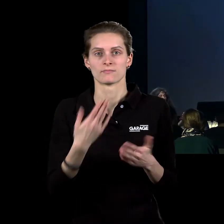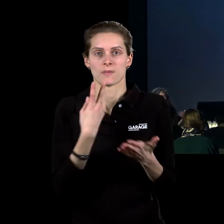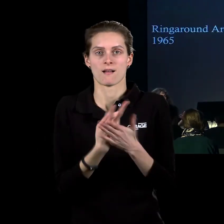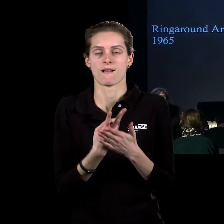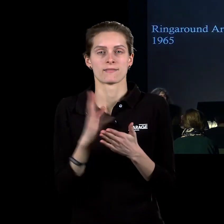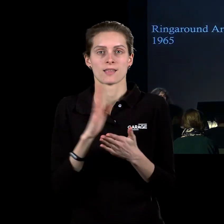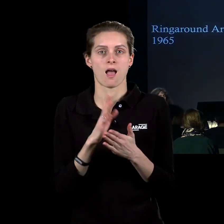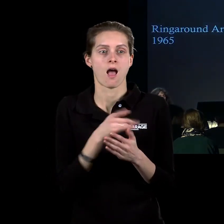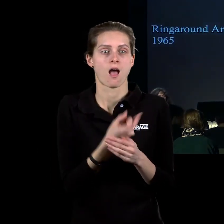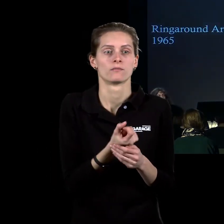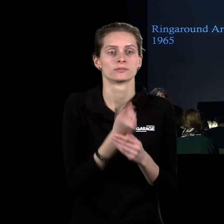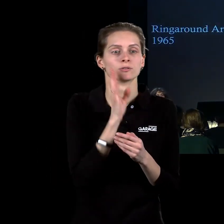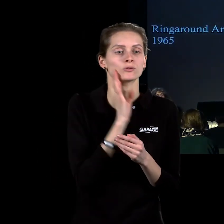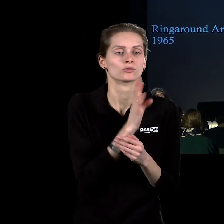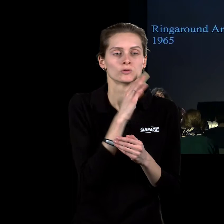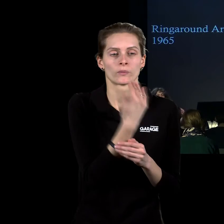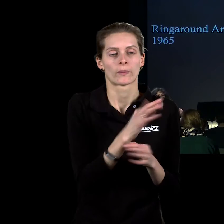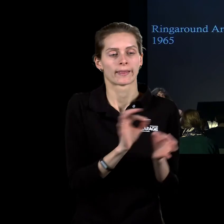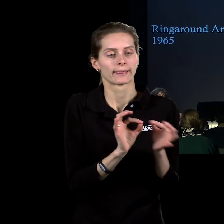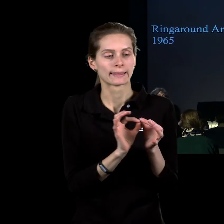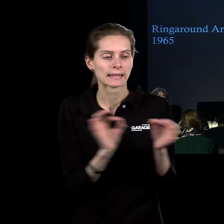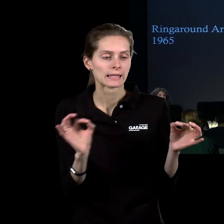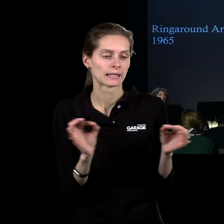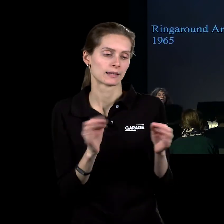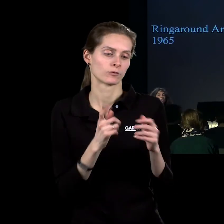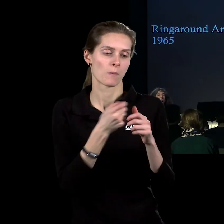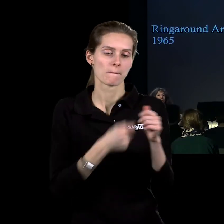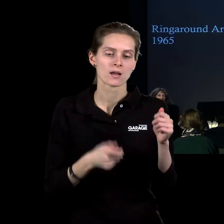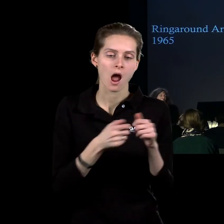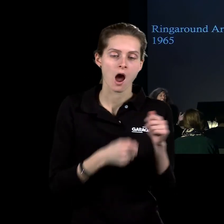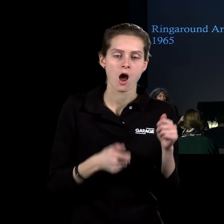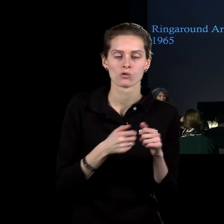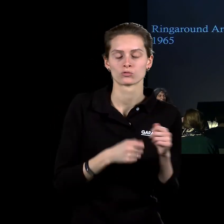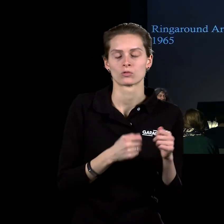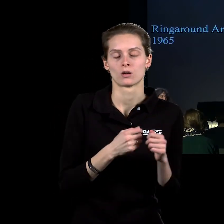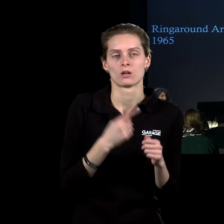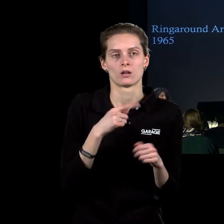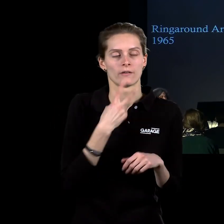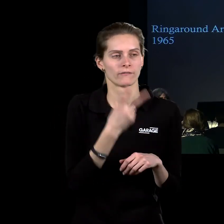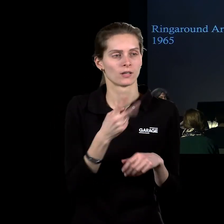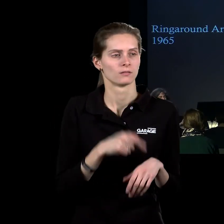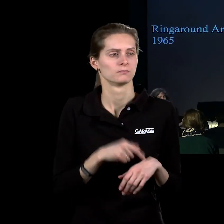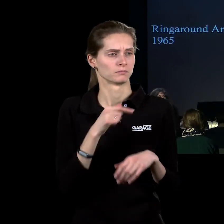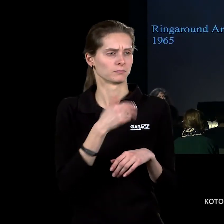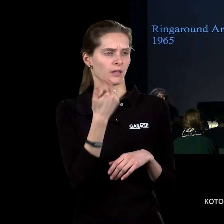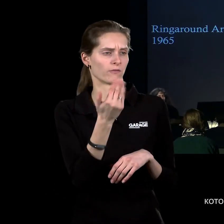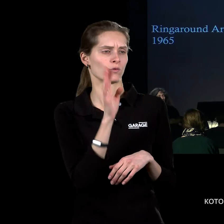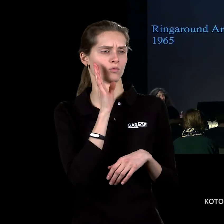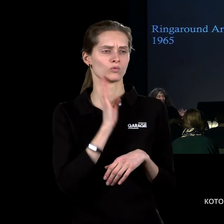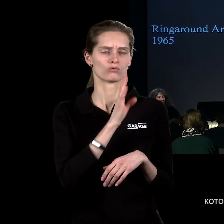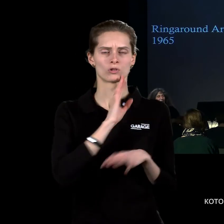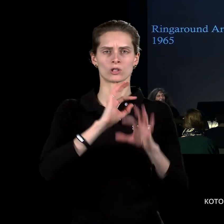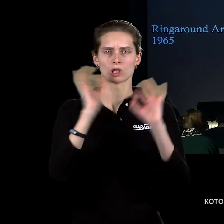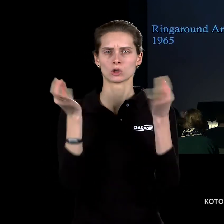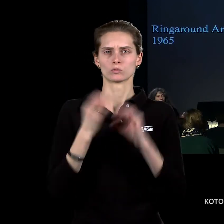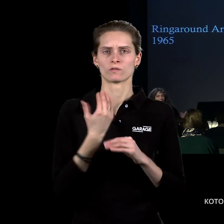там ниток, пряжи и так далее, которые всегда ассоциируются по определению там, с женским миром, с женским